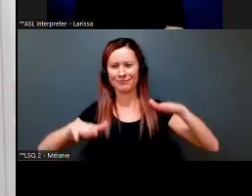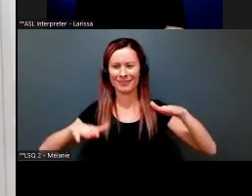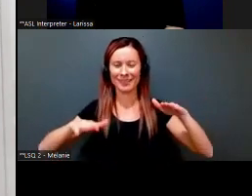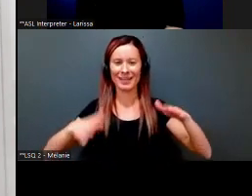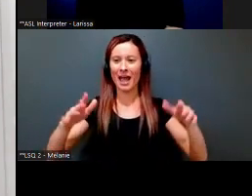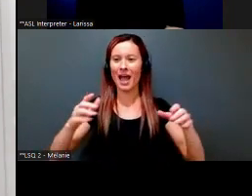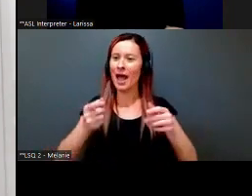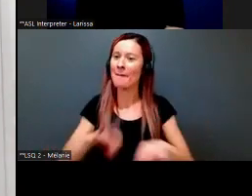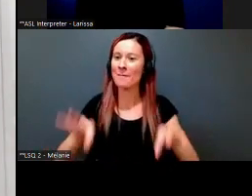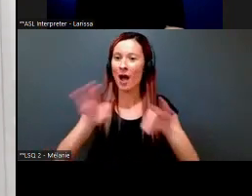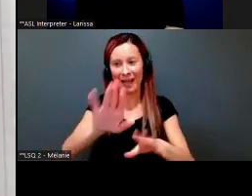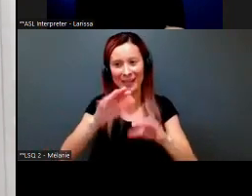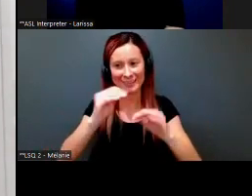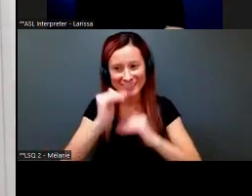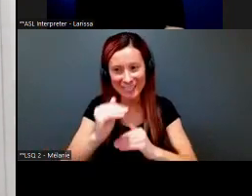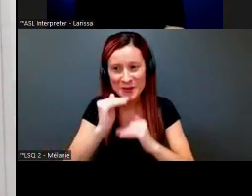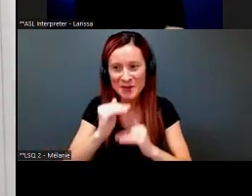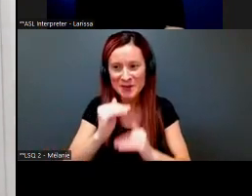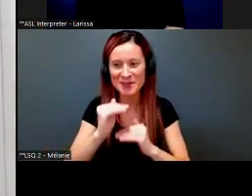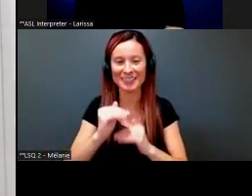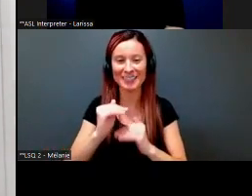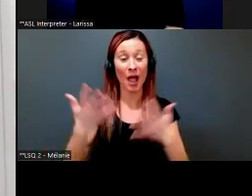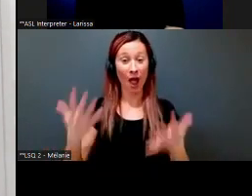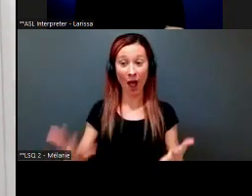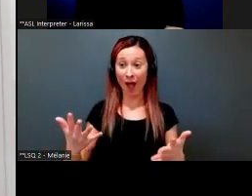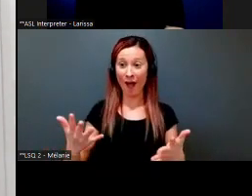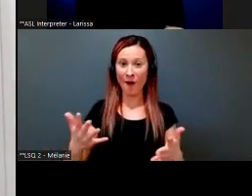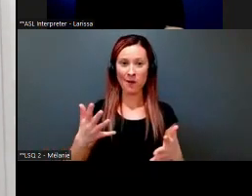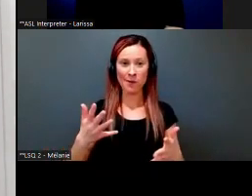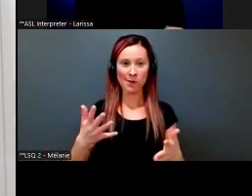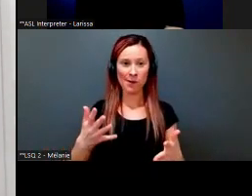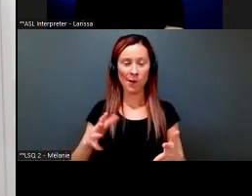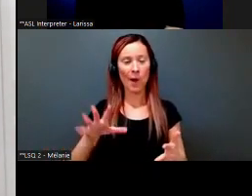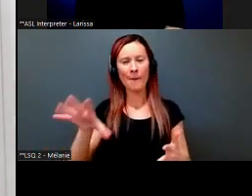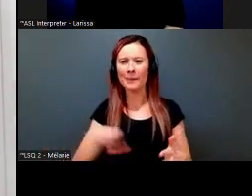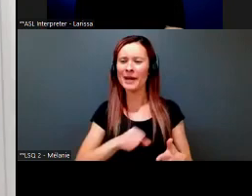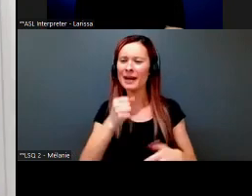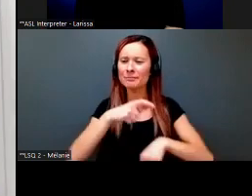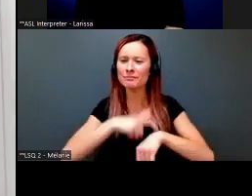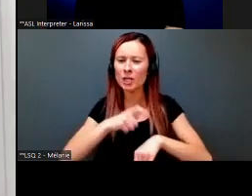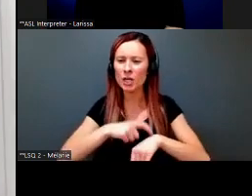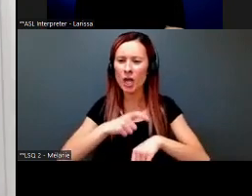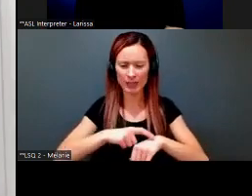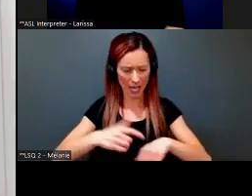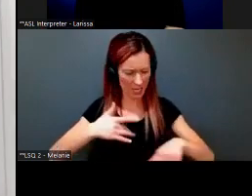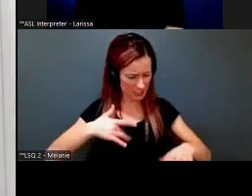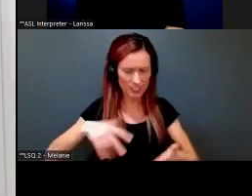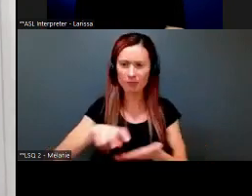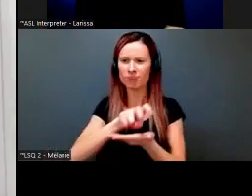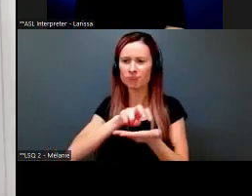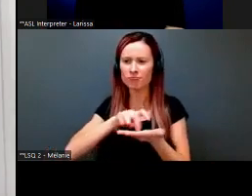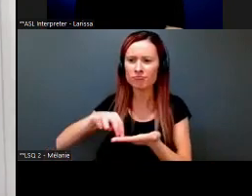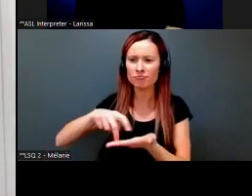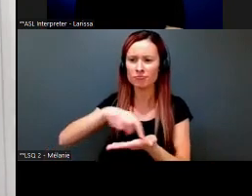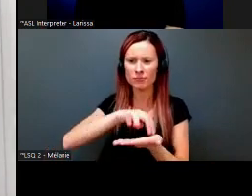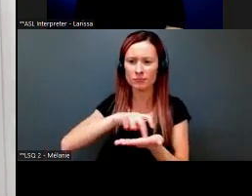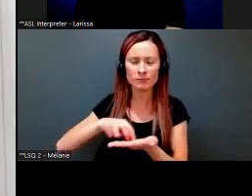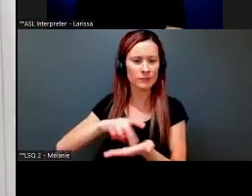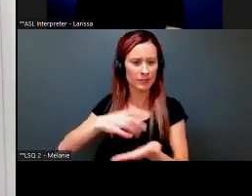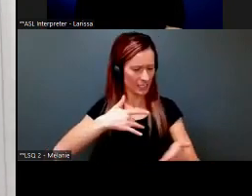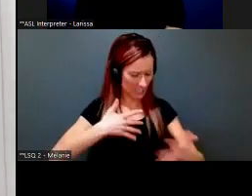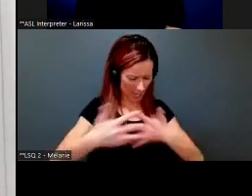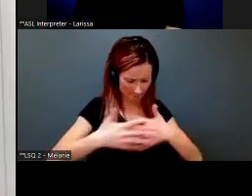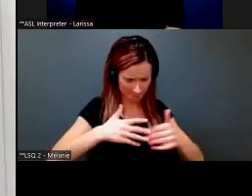sécurité. Alors en ce moment, j'aimerais vous inviter à prendre 1 seconde pour juste bouger autour de vous et assurer que votre espace